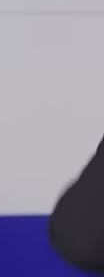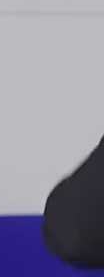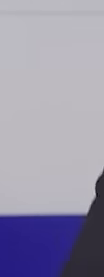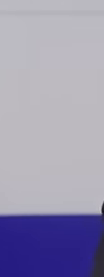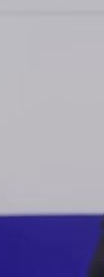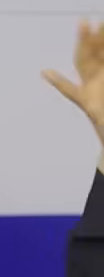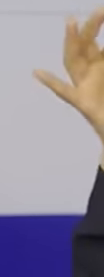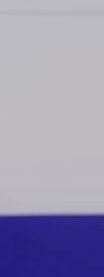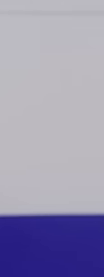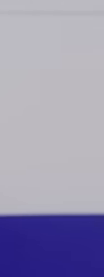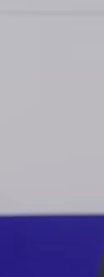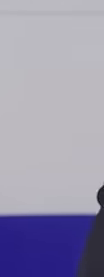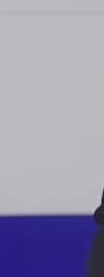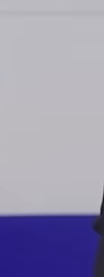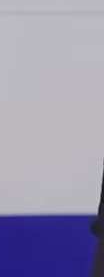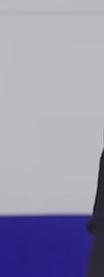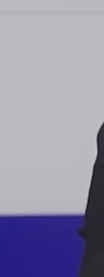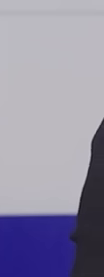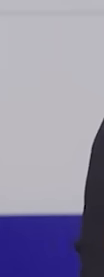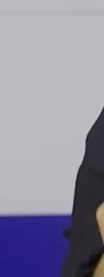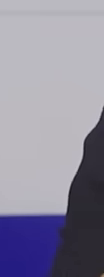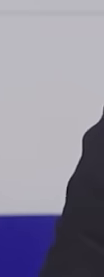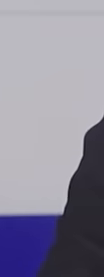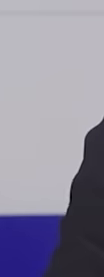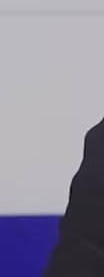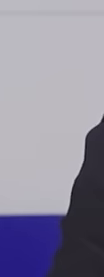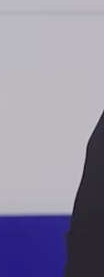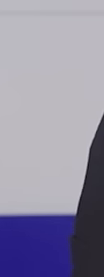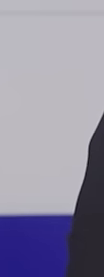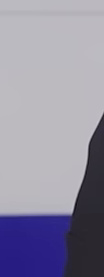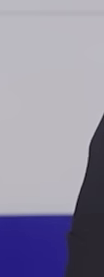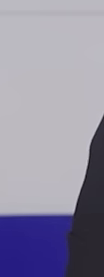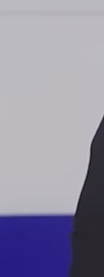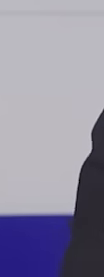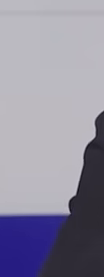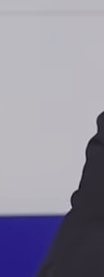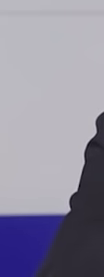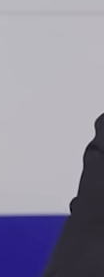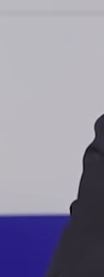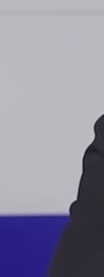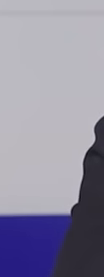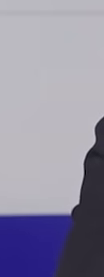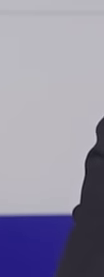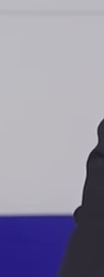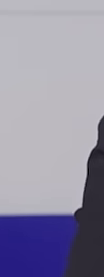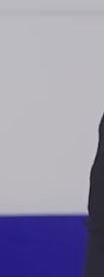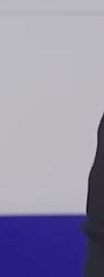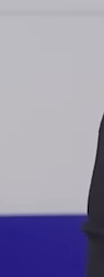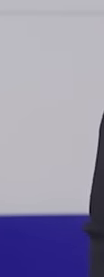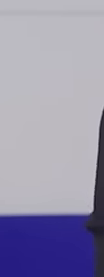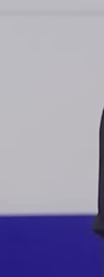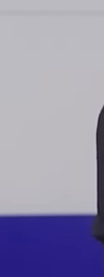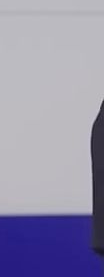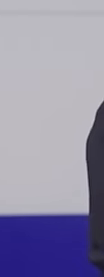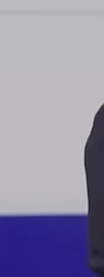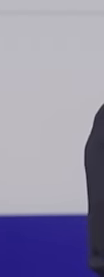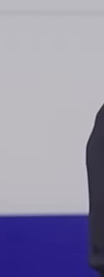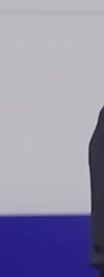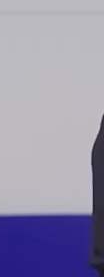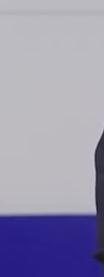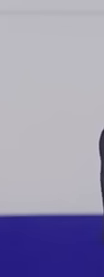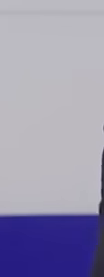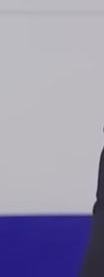투자를 신속하게 계획해서 집행하고 에너지 저장 시스템을 개발하고